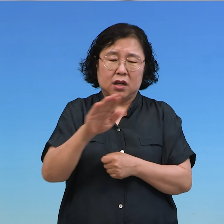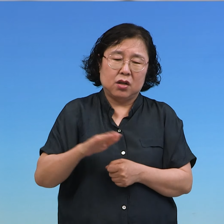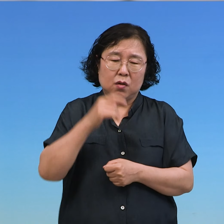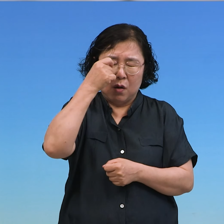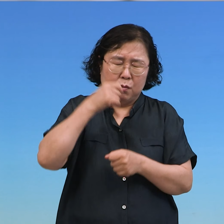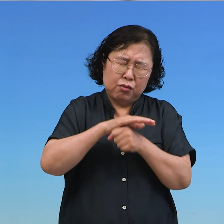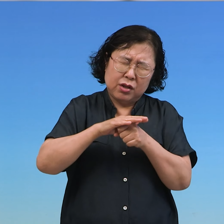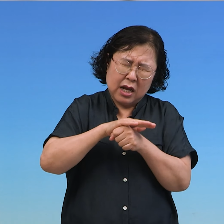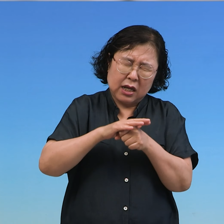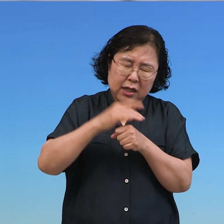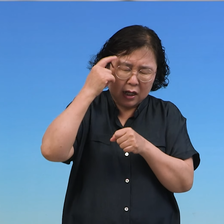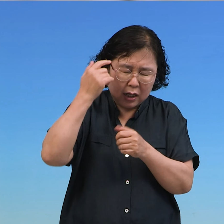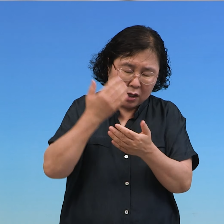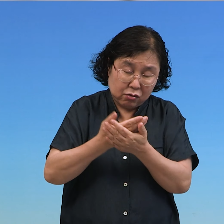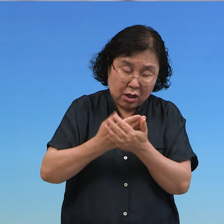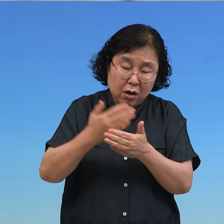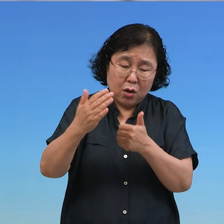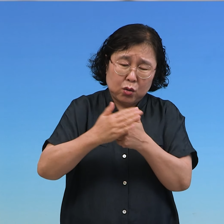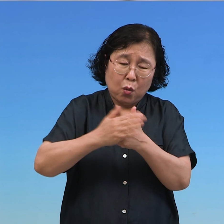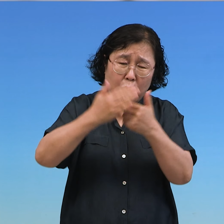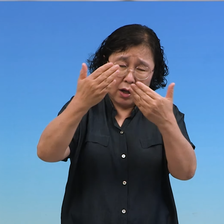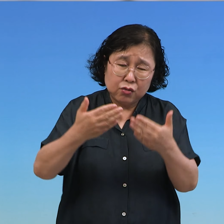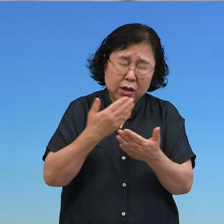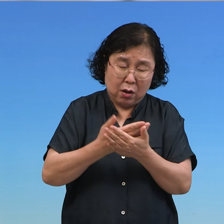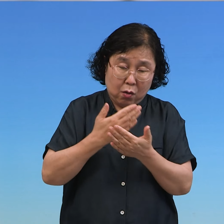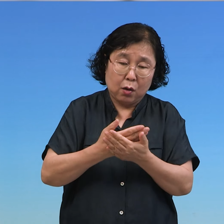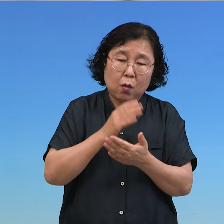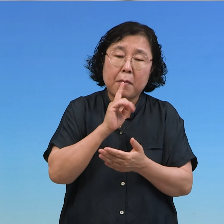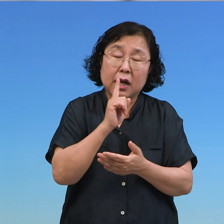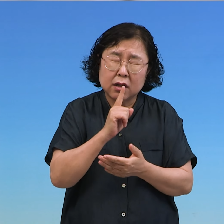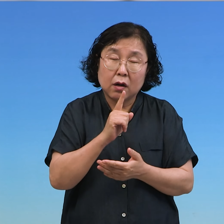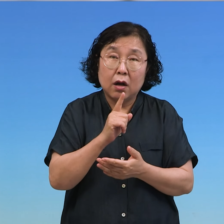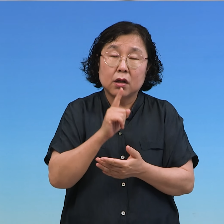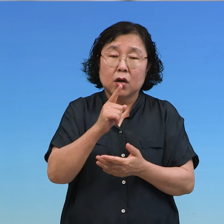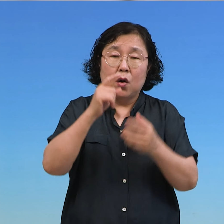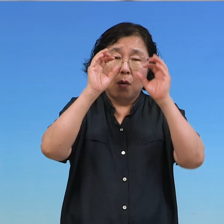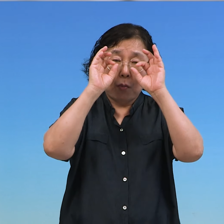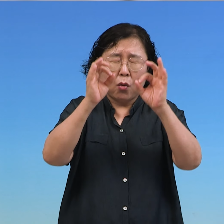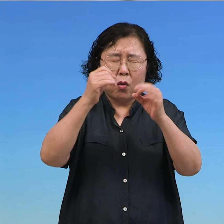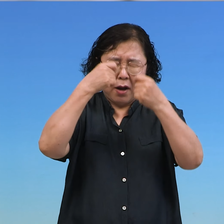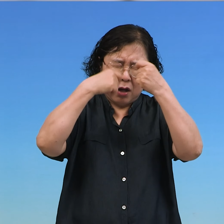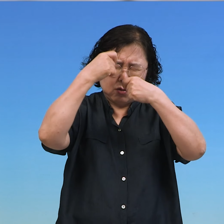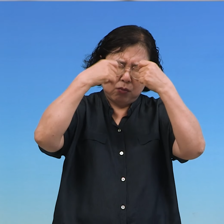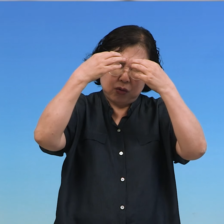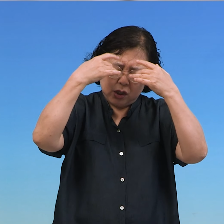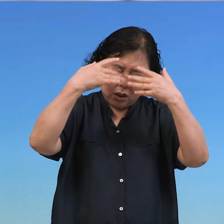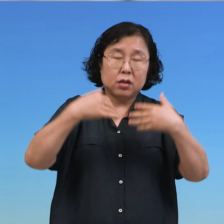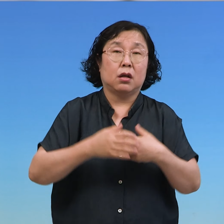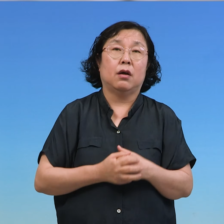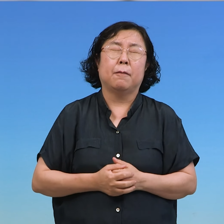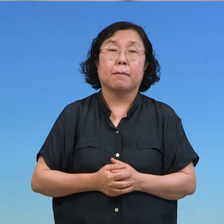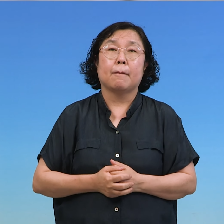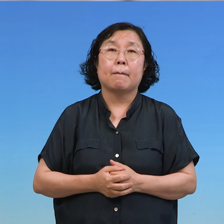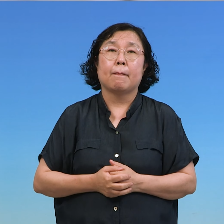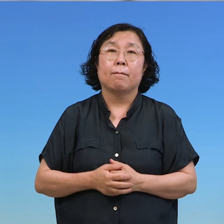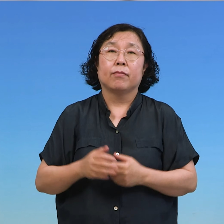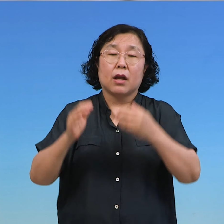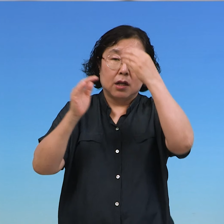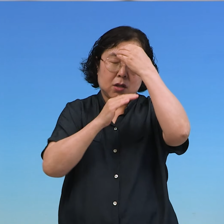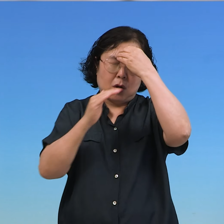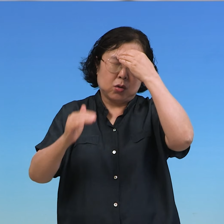여기 달라는 거죠 도와달라는 거죠 제가 그거 보고 울었어요 그래서 제가 전 교육자들을 다 모아놓고 지금